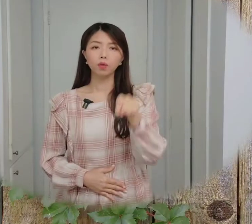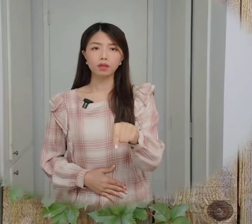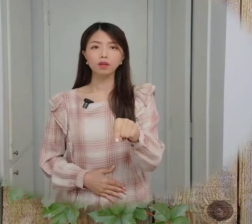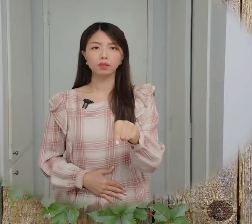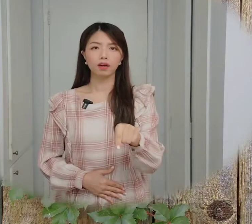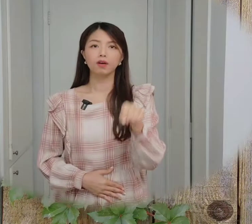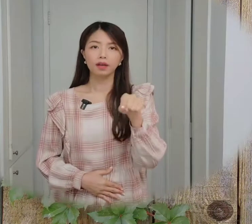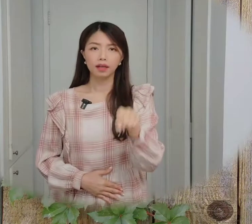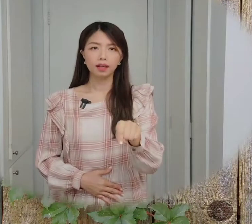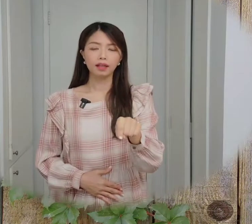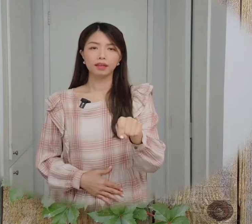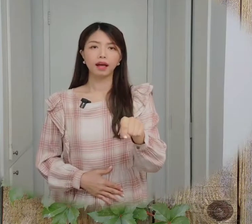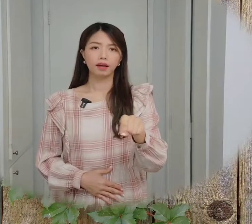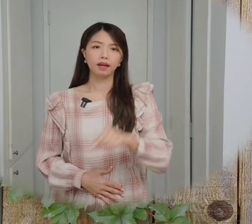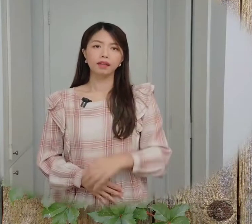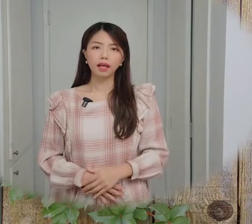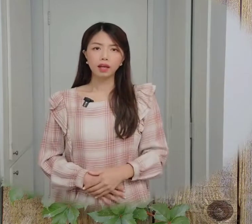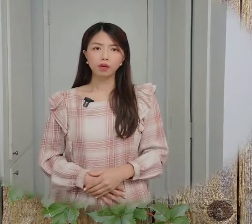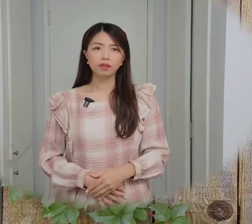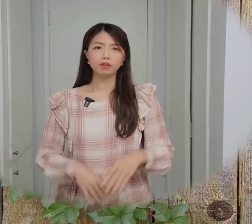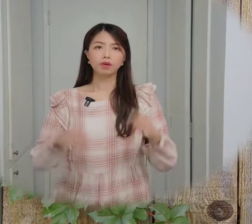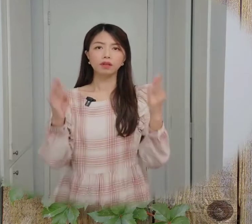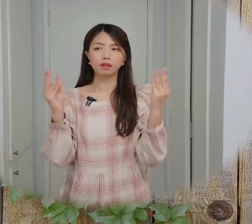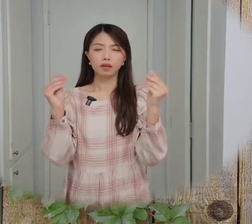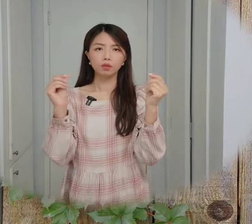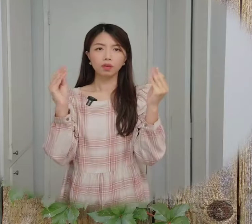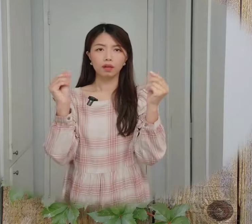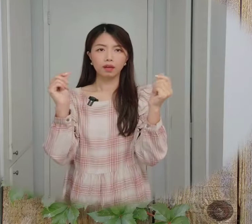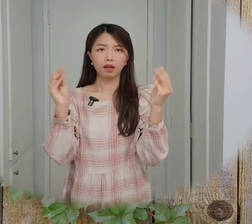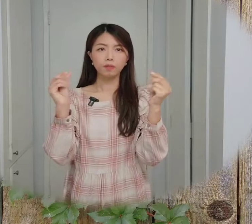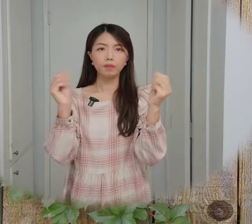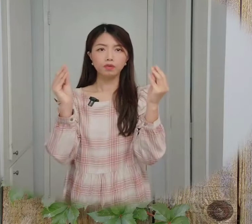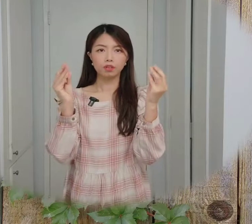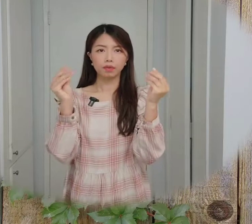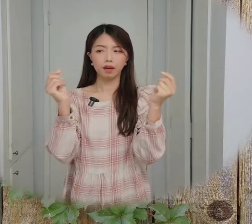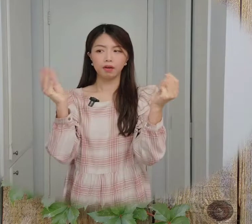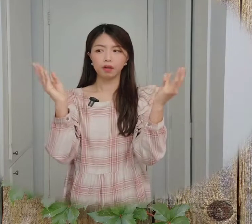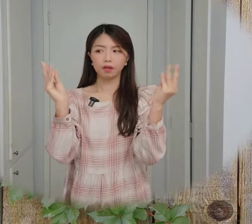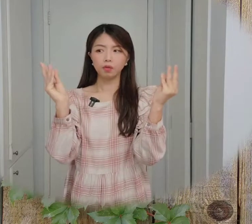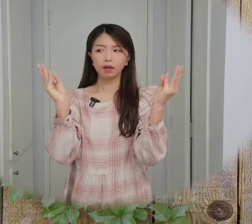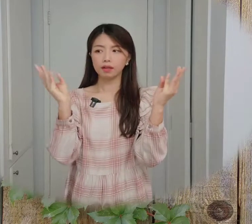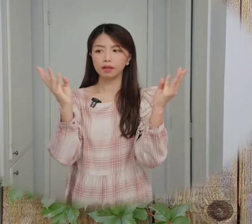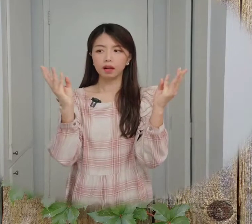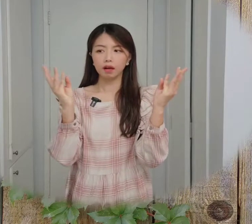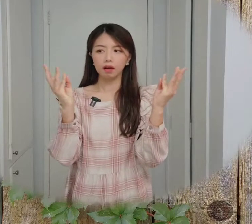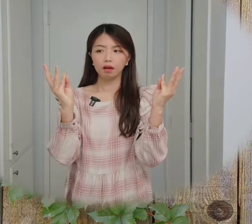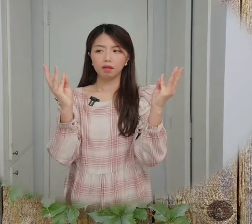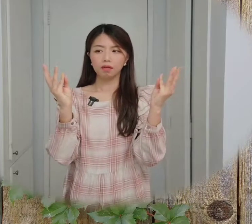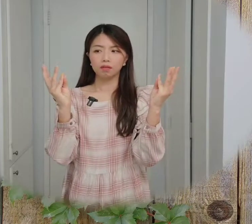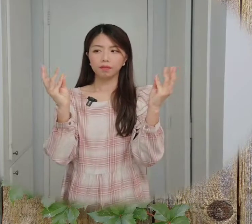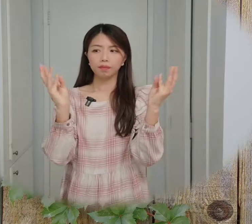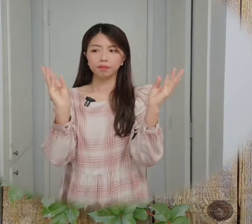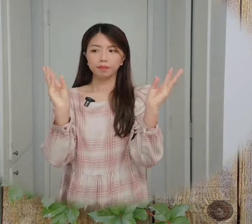앞에 꼭 찍어주세요. 이 땅, 땅이라고 하는 뜻의 수어는 손을 이렇게 비벼주시면 돼요. 손가락을